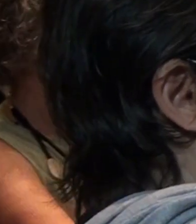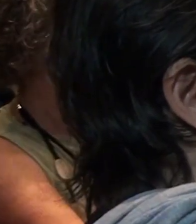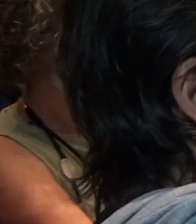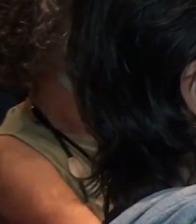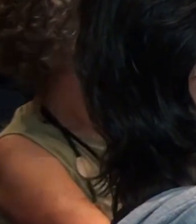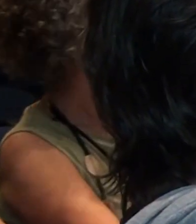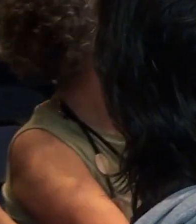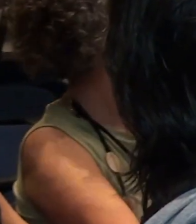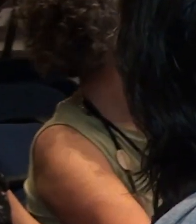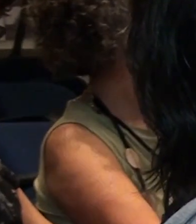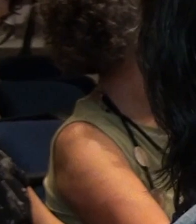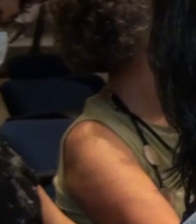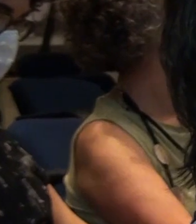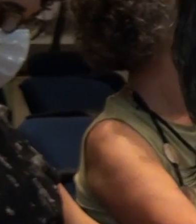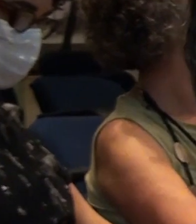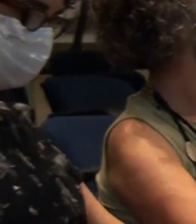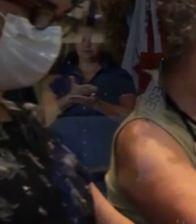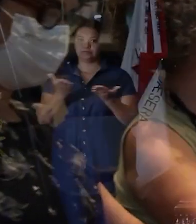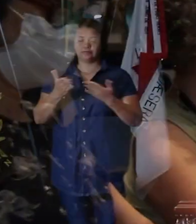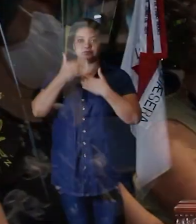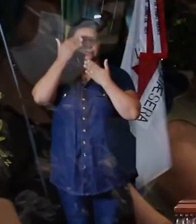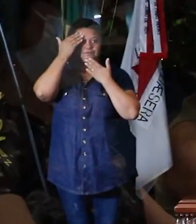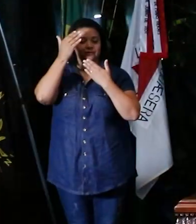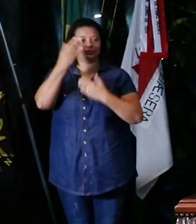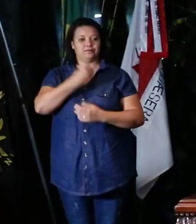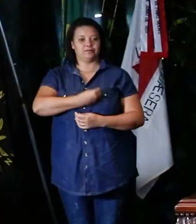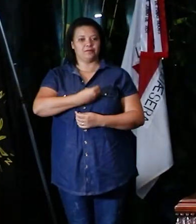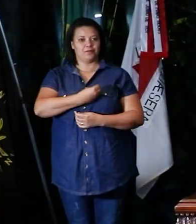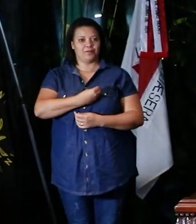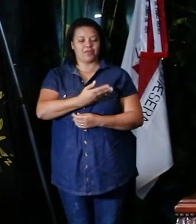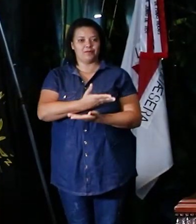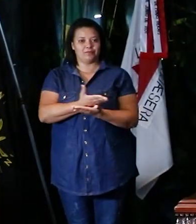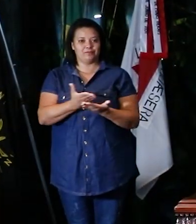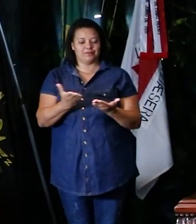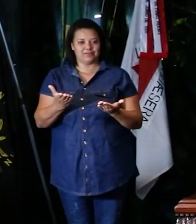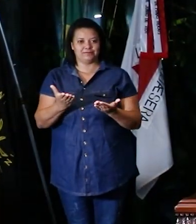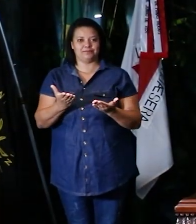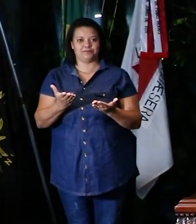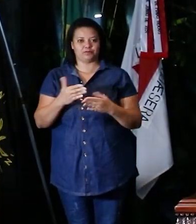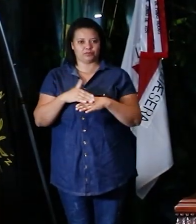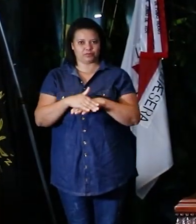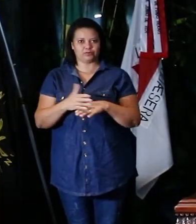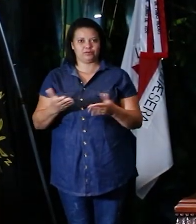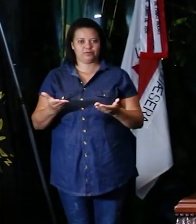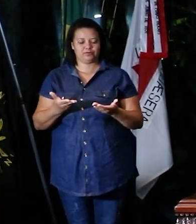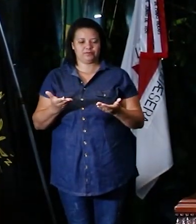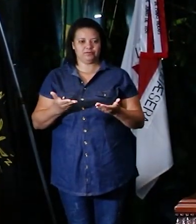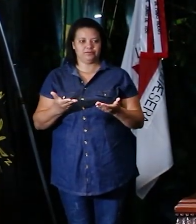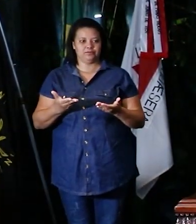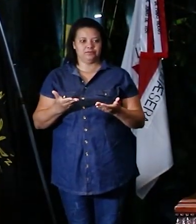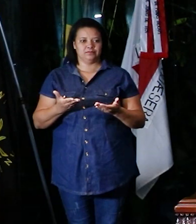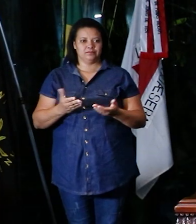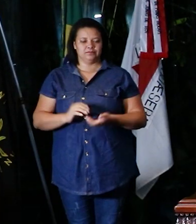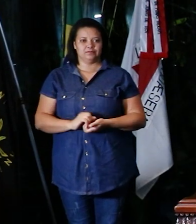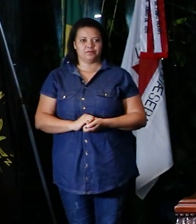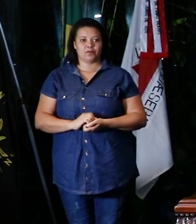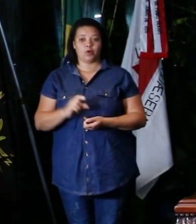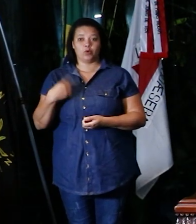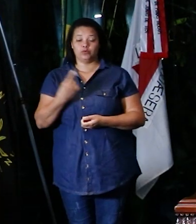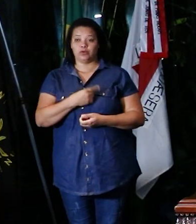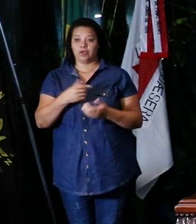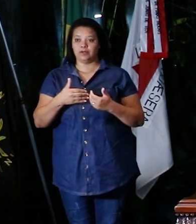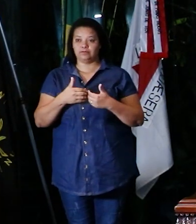Boa noite a todos. Muito obrigado pela presença de vocês. Nós estamos